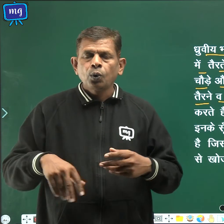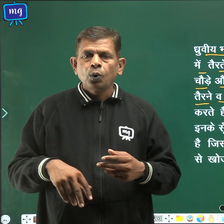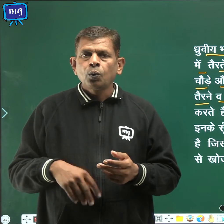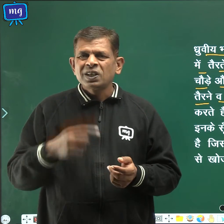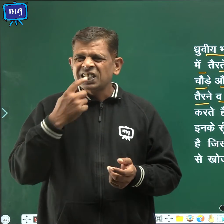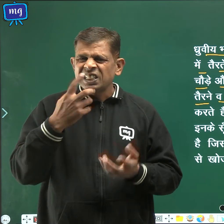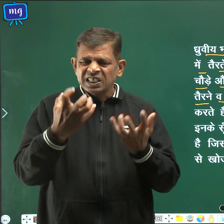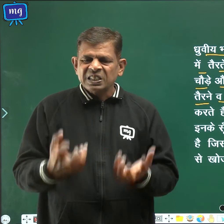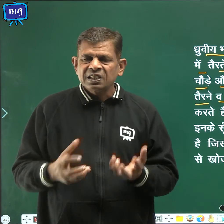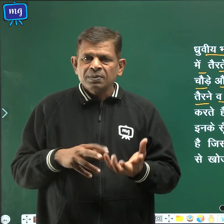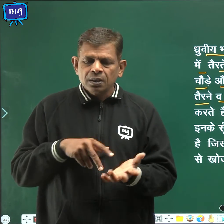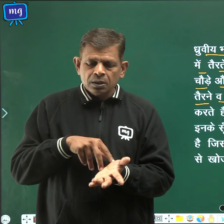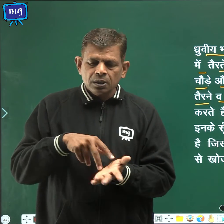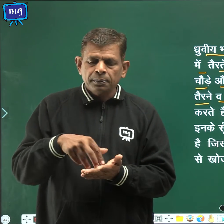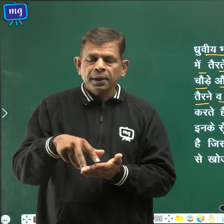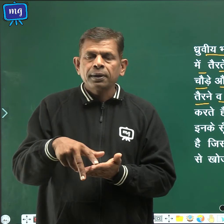चलने में